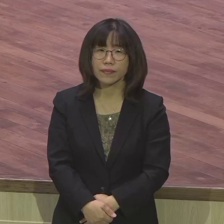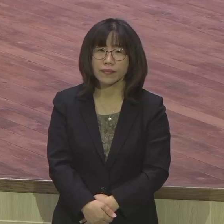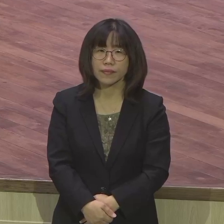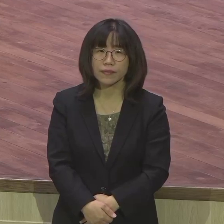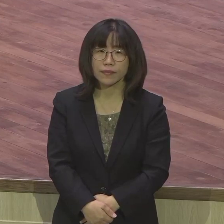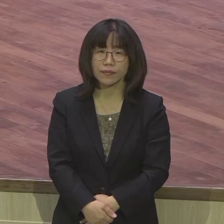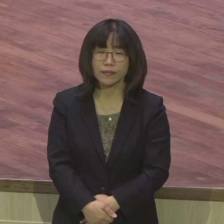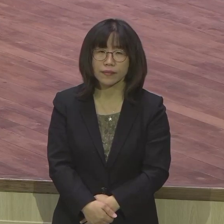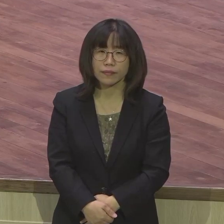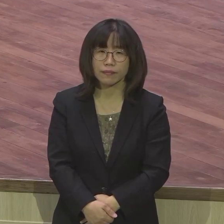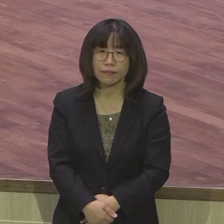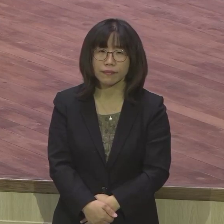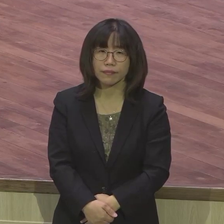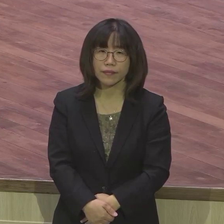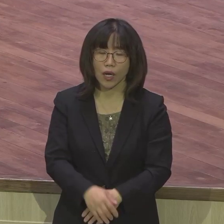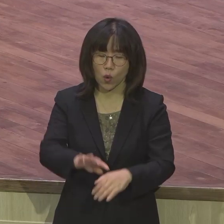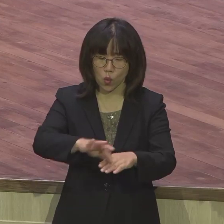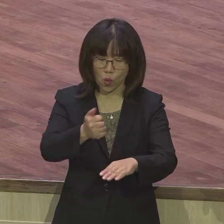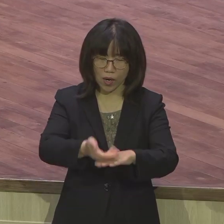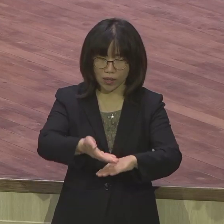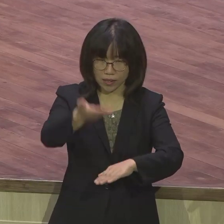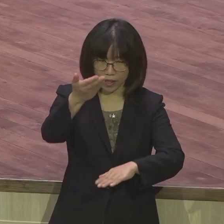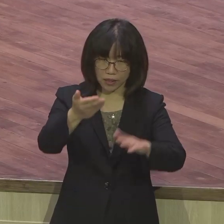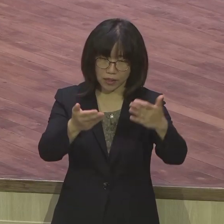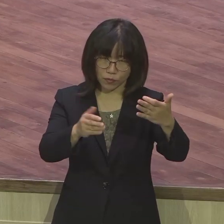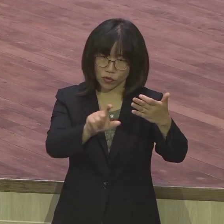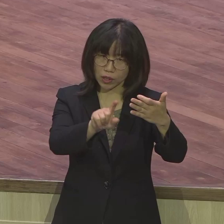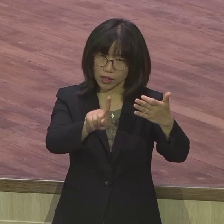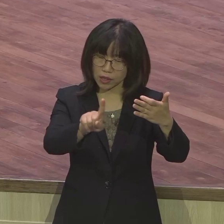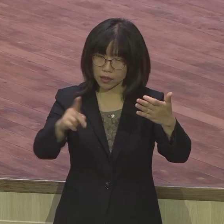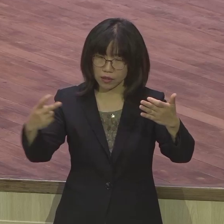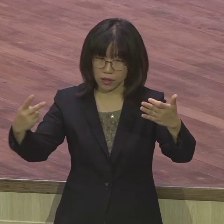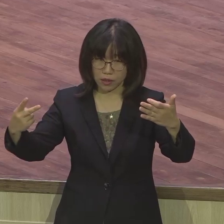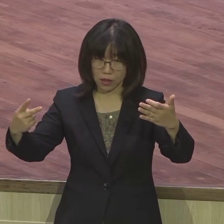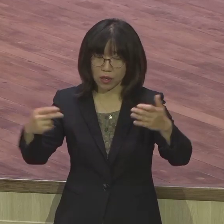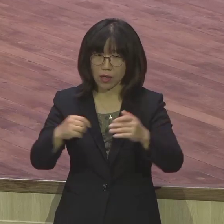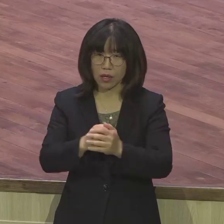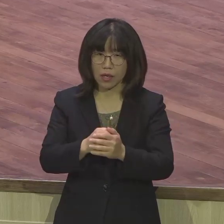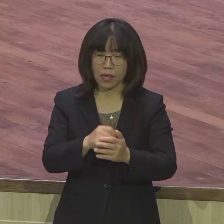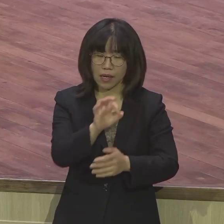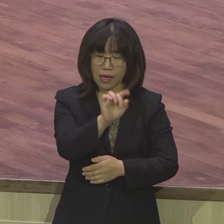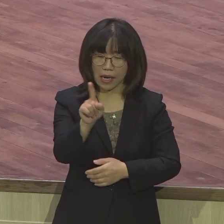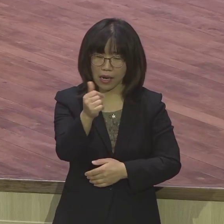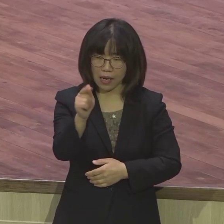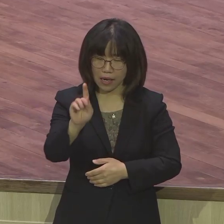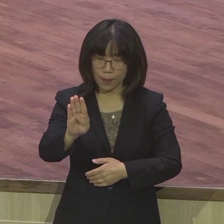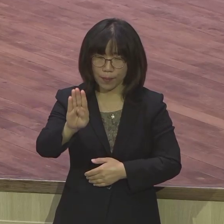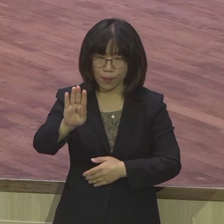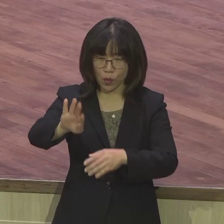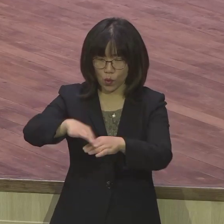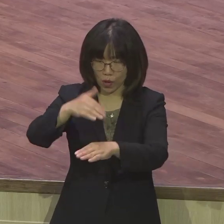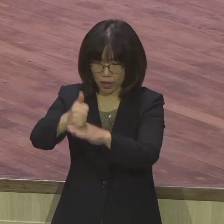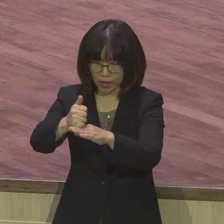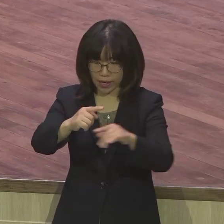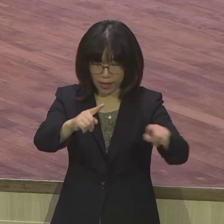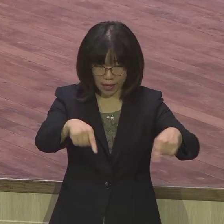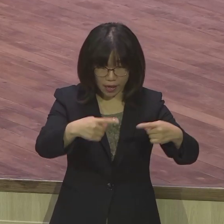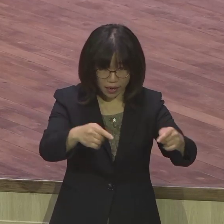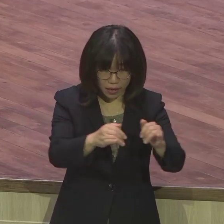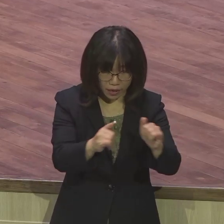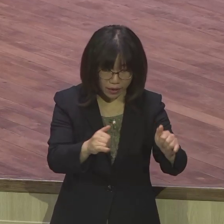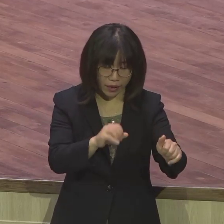전에 목사님 말씀하셨는데요. 열왕기상 19장 1절 2절 보세요. 아합 왕이 엘리야에게